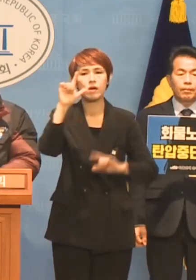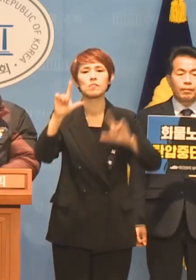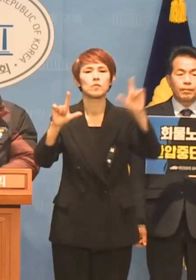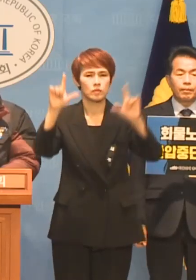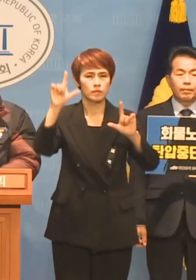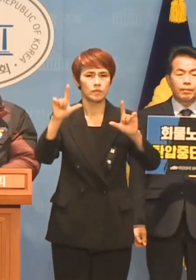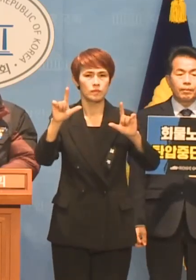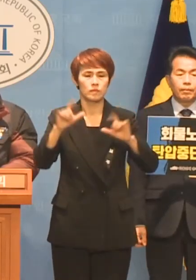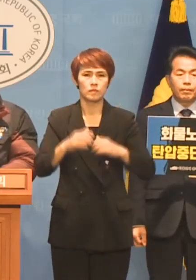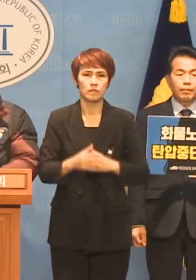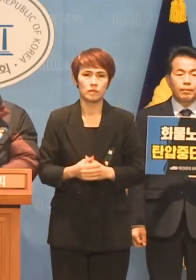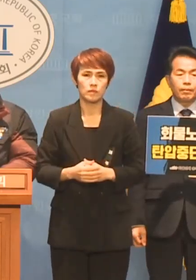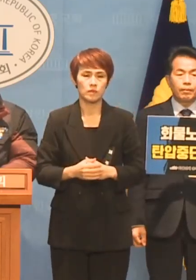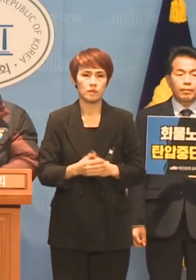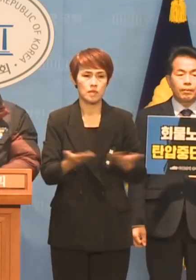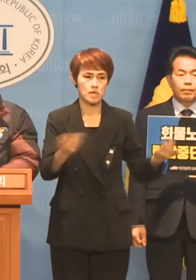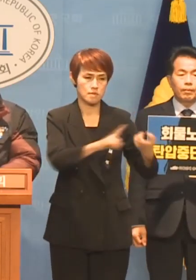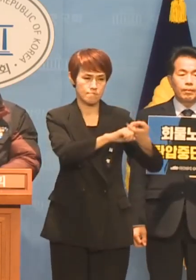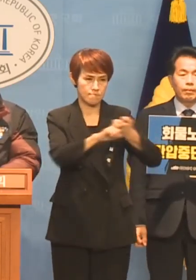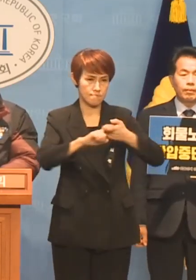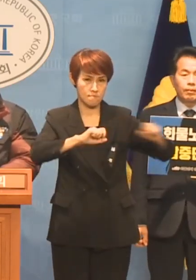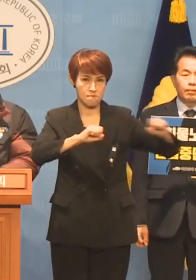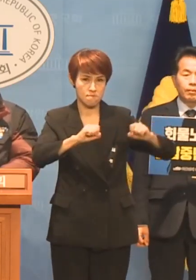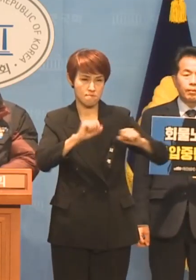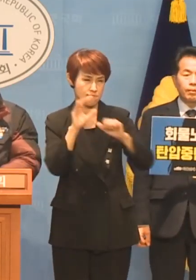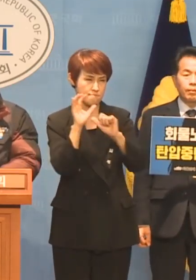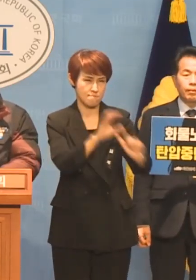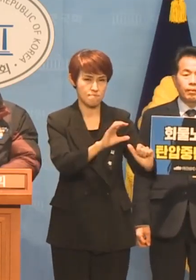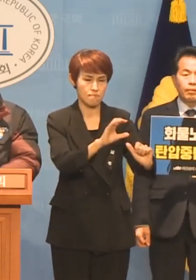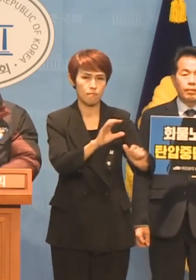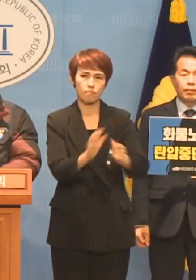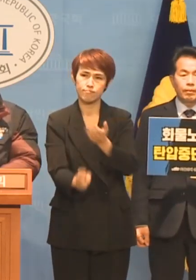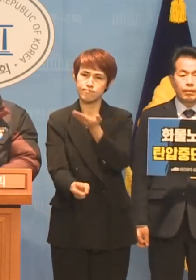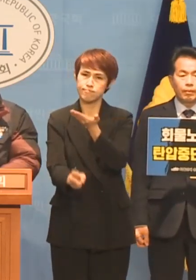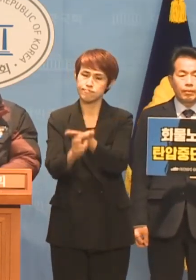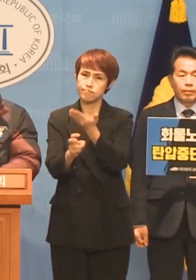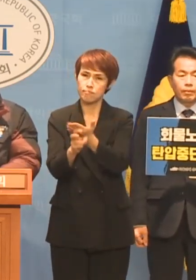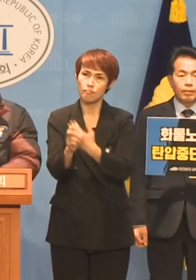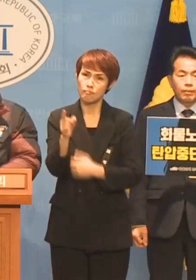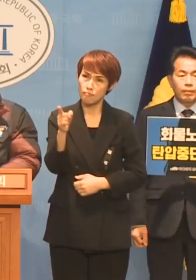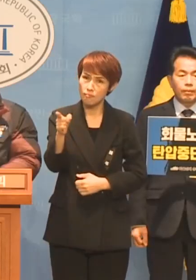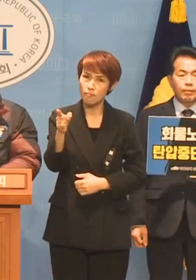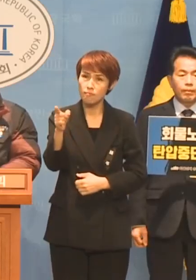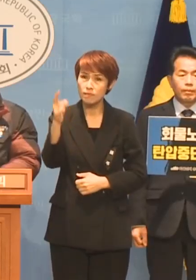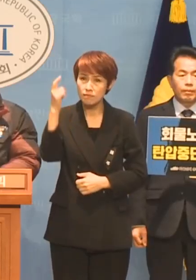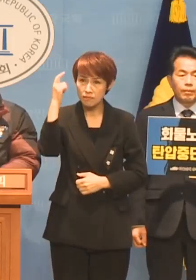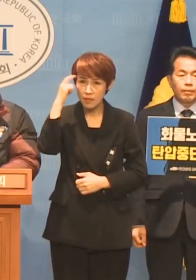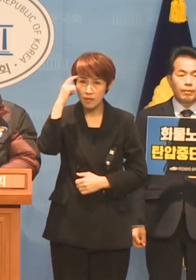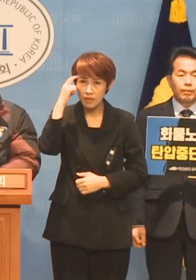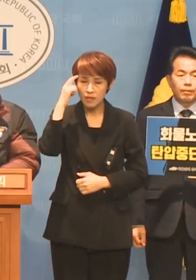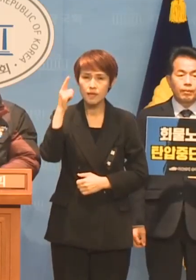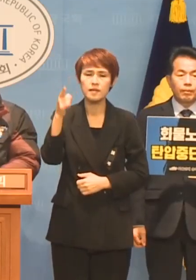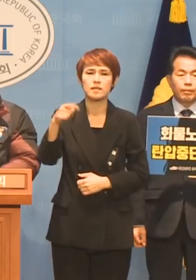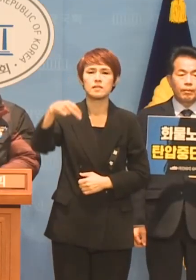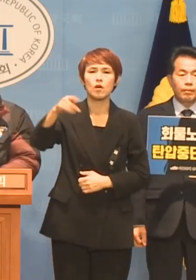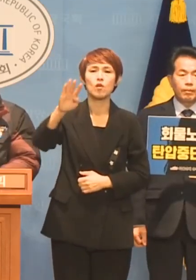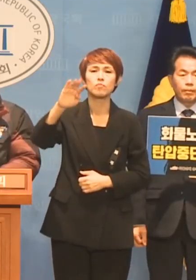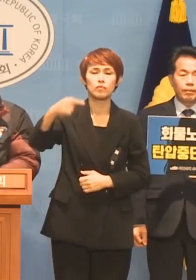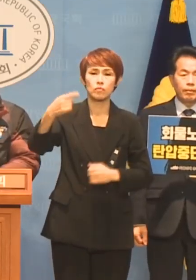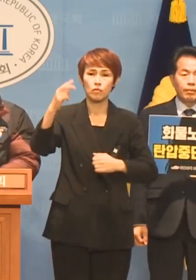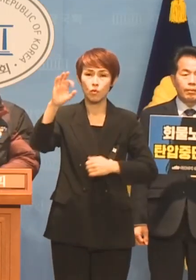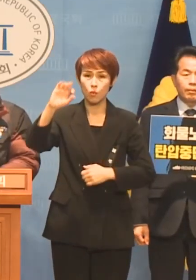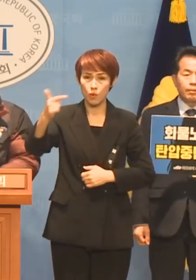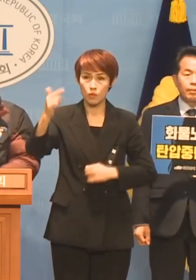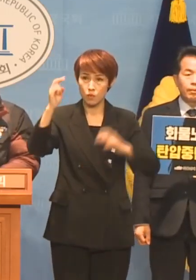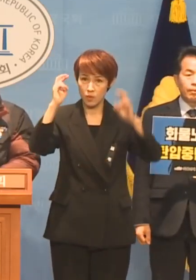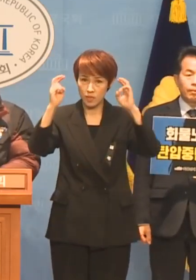민낯과 단체 행동권을 제약하는 반헌법적인 사고방식에 서본 오창 메가 허브 센터에